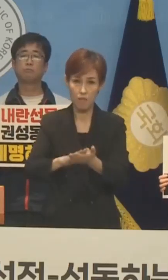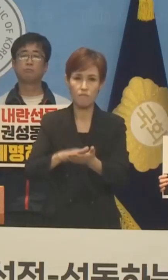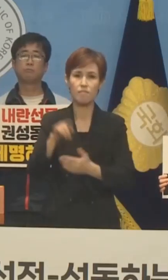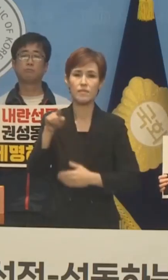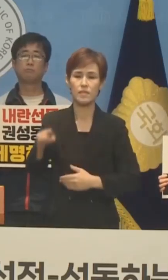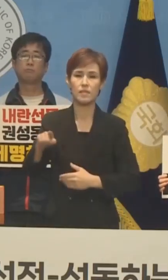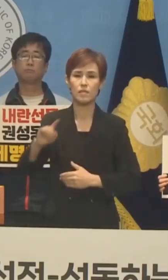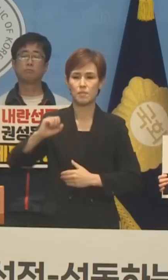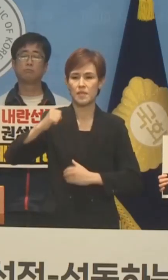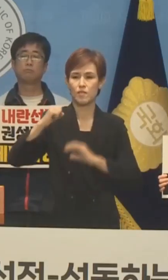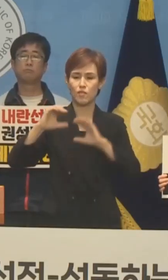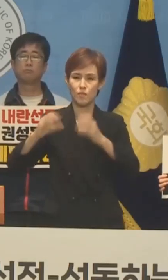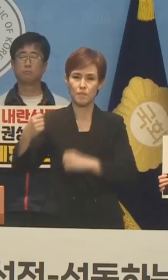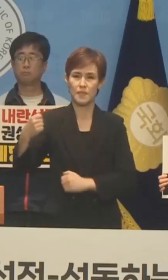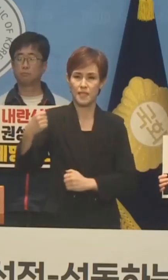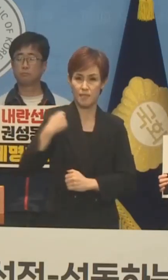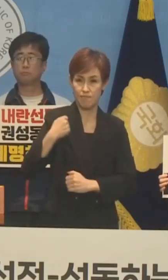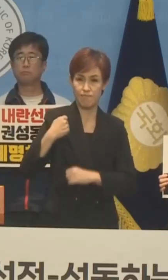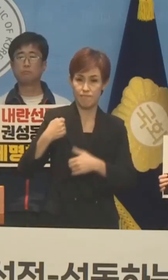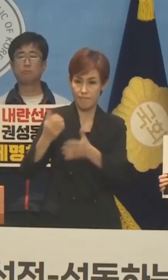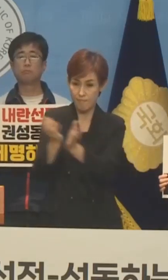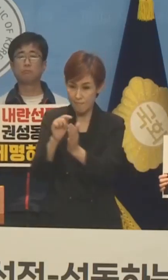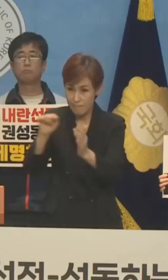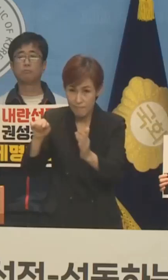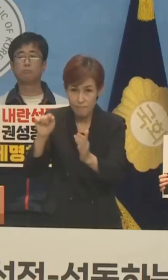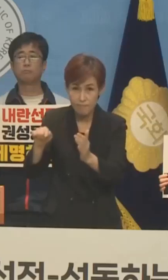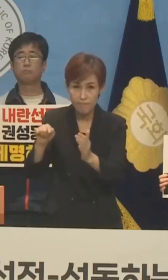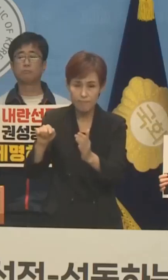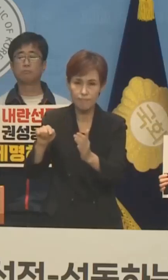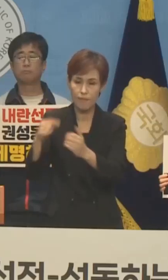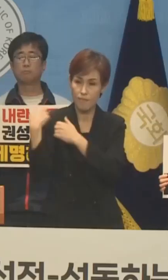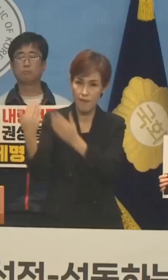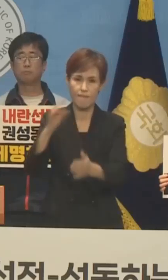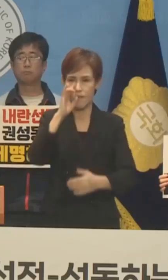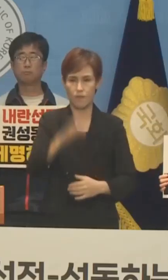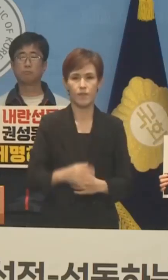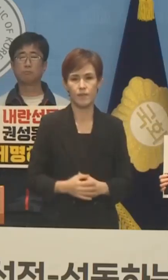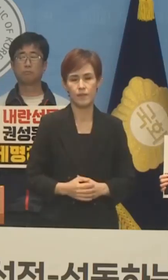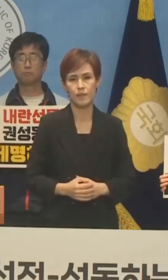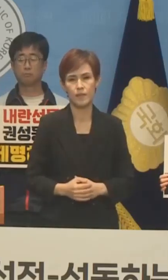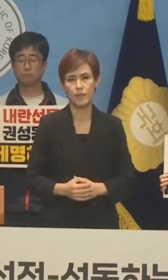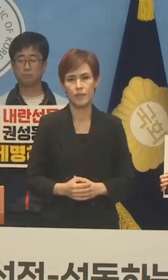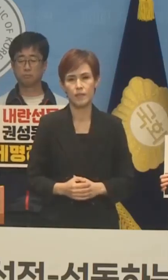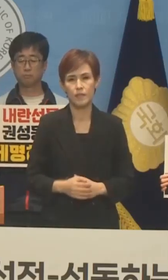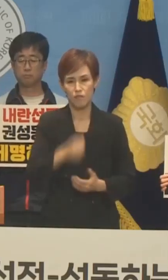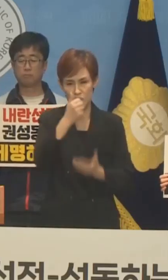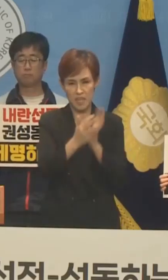집단을 권력의 핵심에 놓고서는 절대 이룰 수 없기 때문입니다.